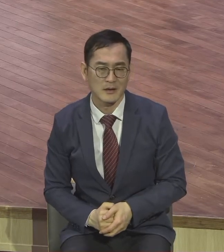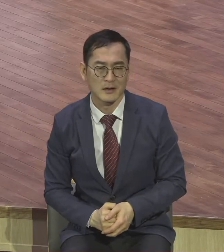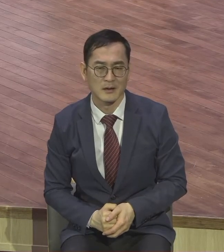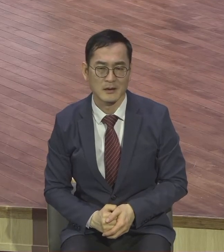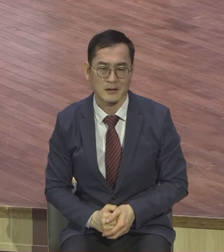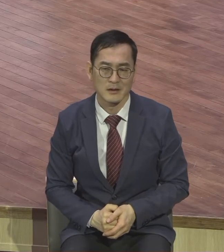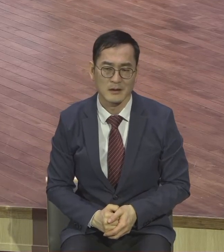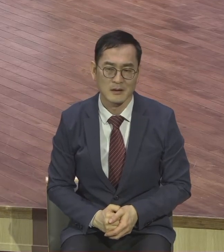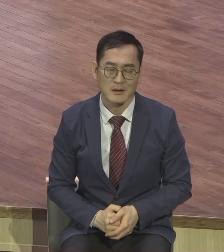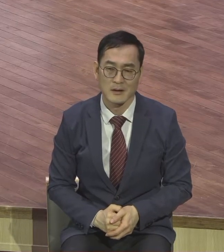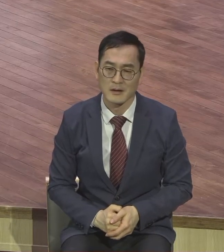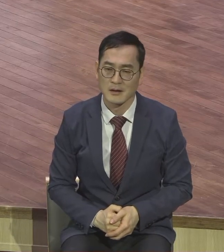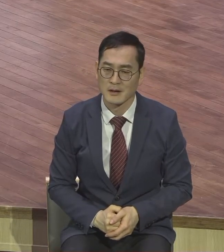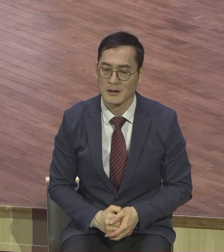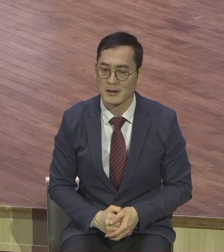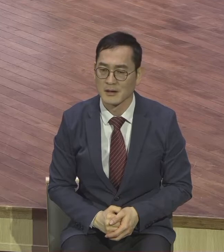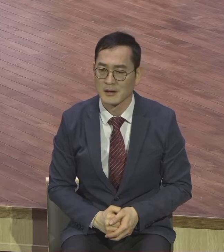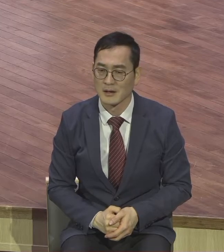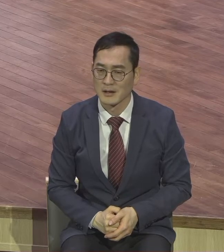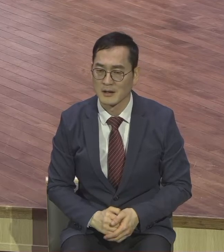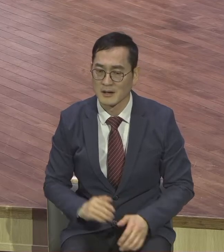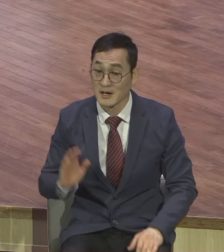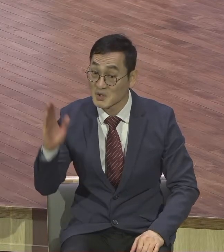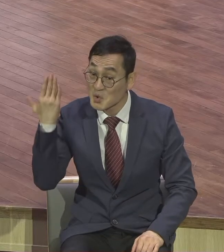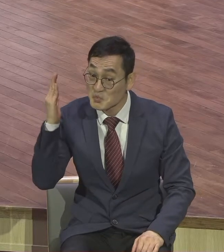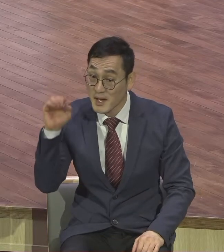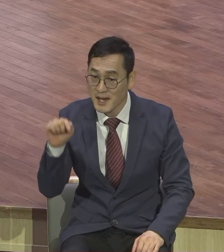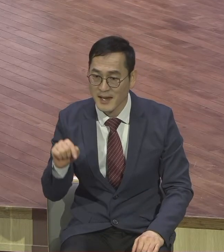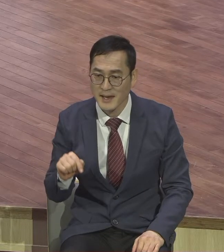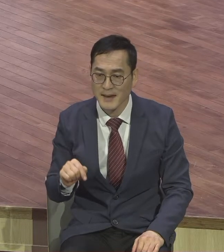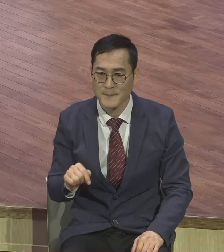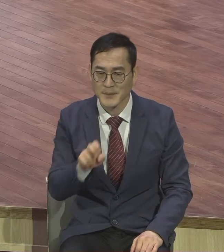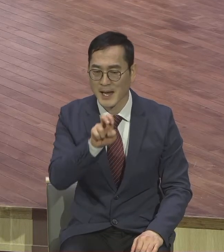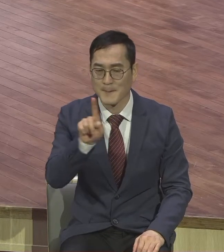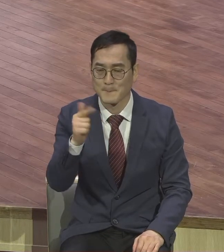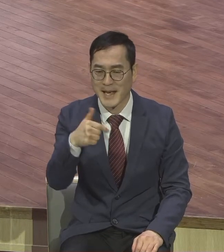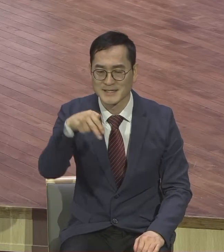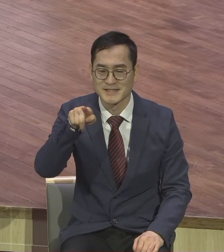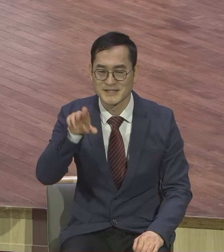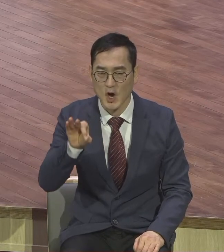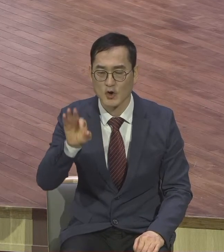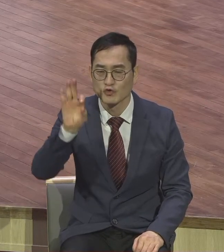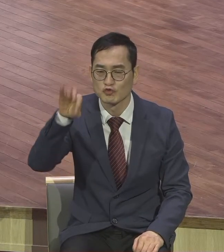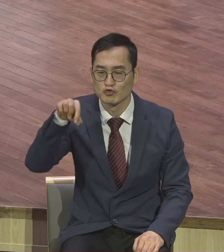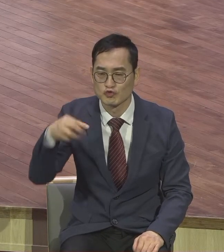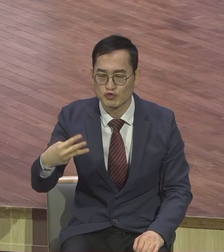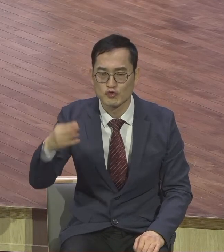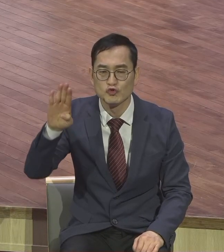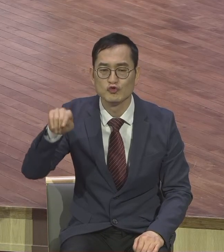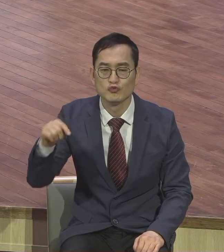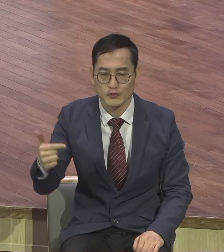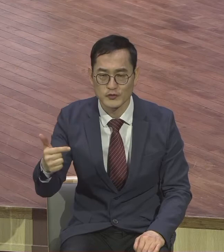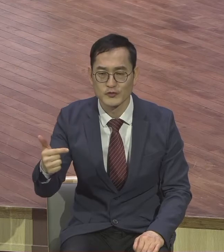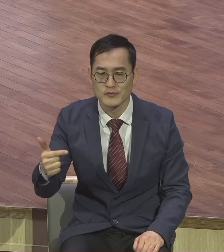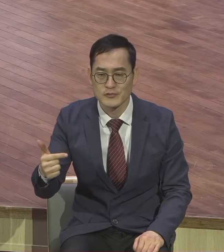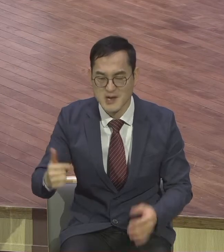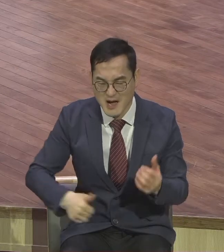요즘 상태를 만성 울분 상태 56% 나와 있어요